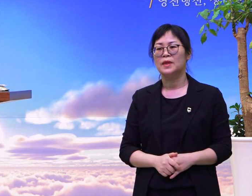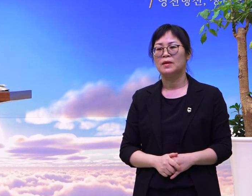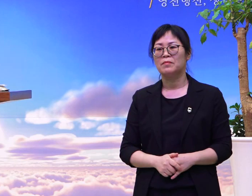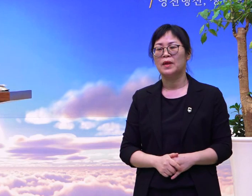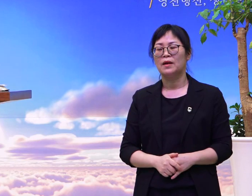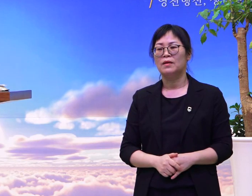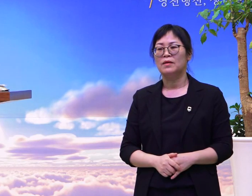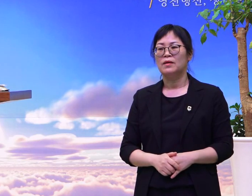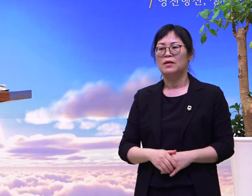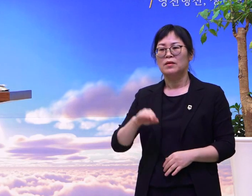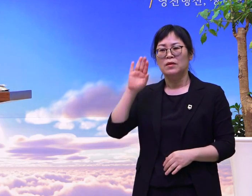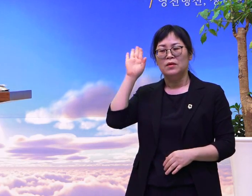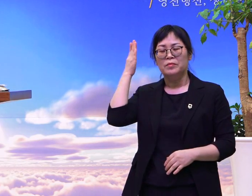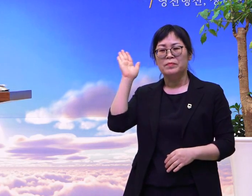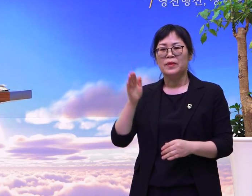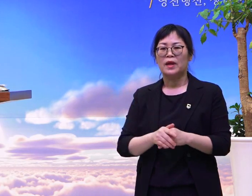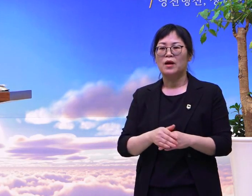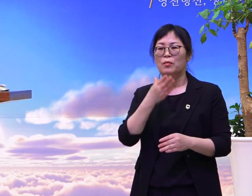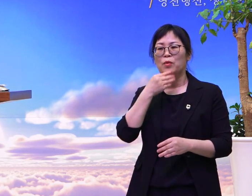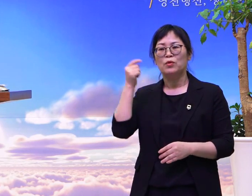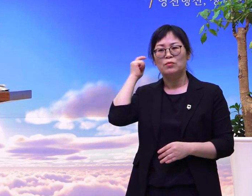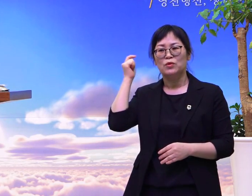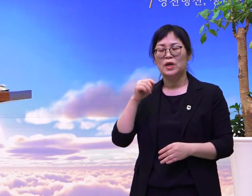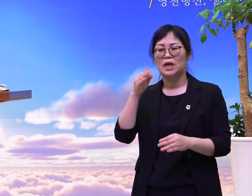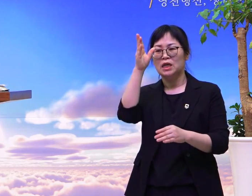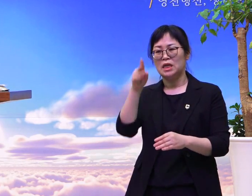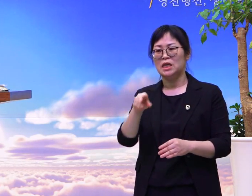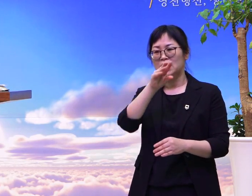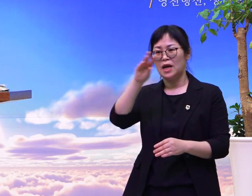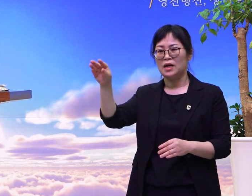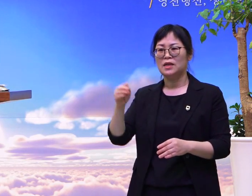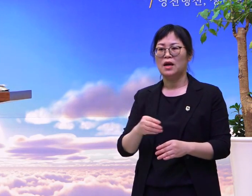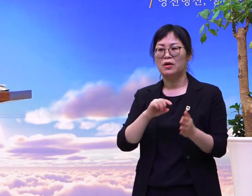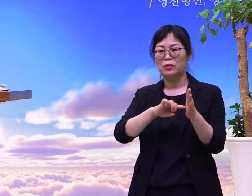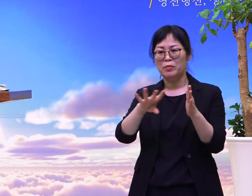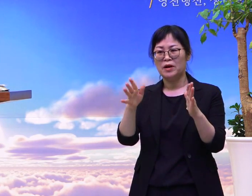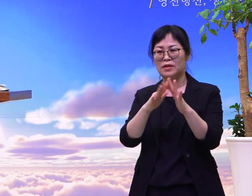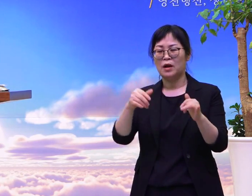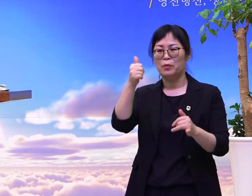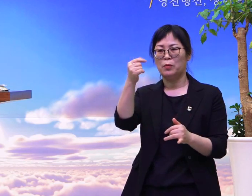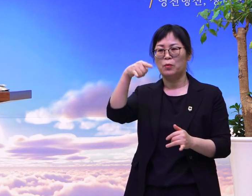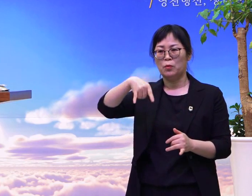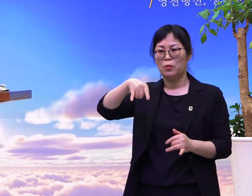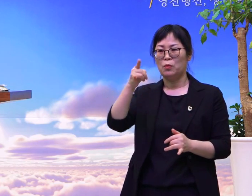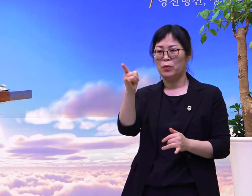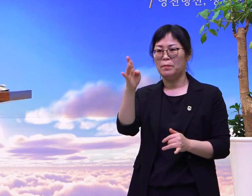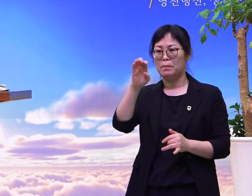금세기 최고의 복음주의 신학자라고 불리는 제임스 패커라는 신학자가 있습니다.